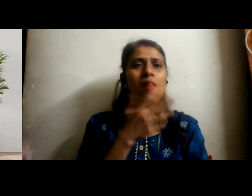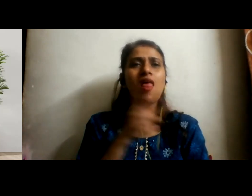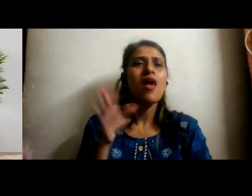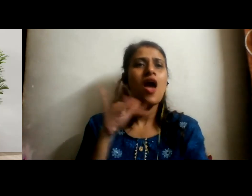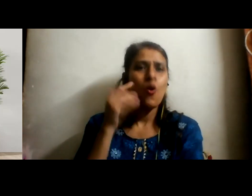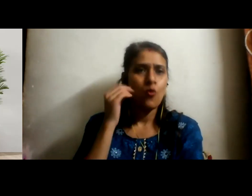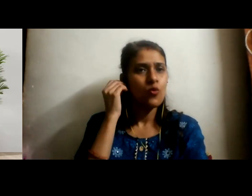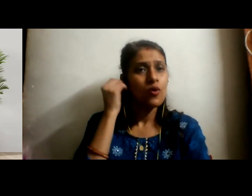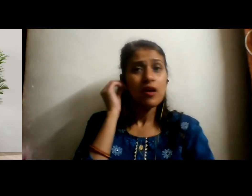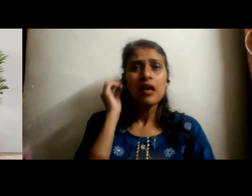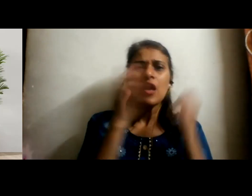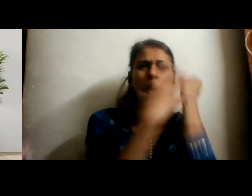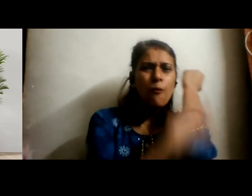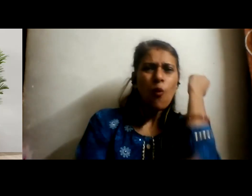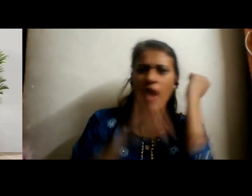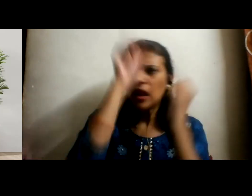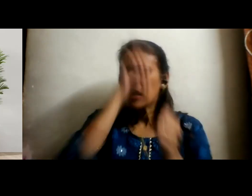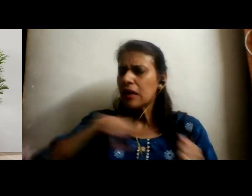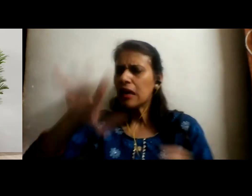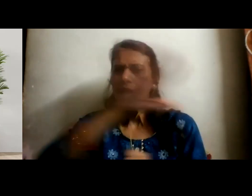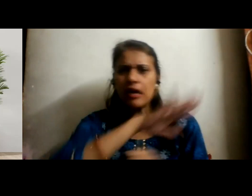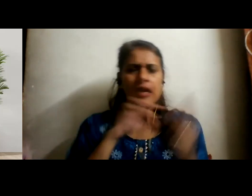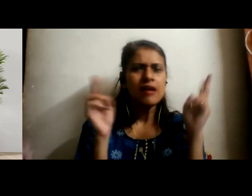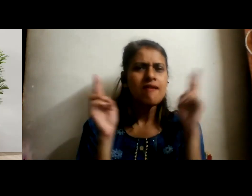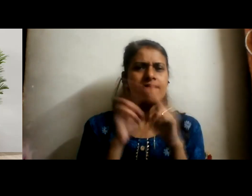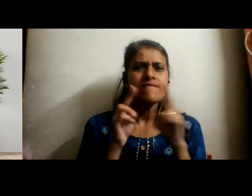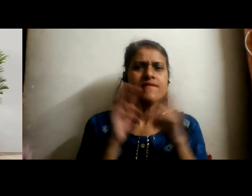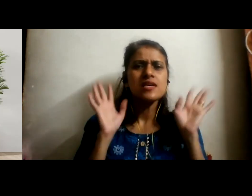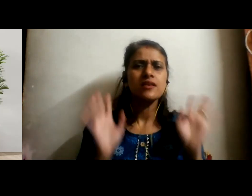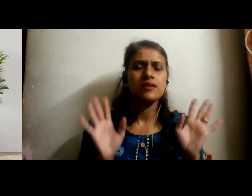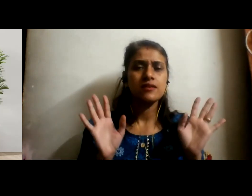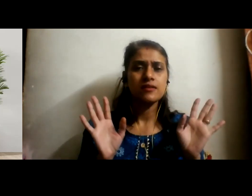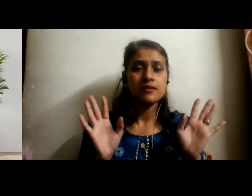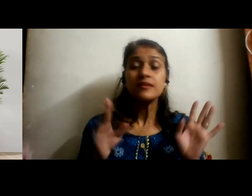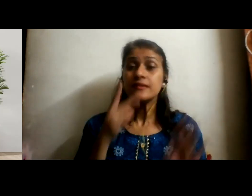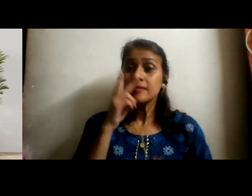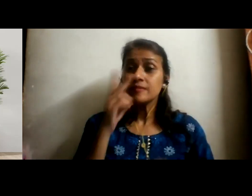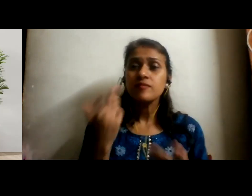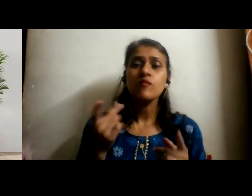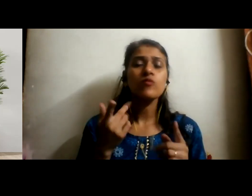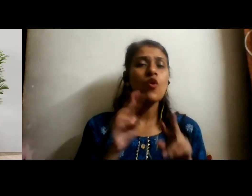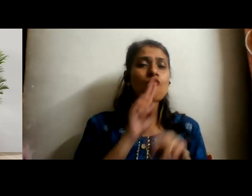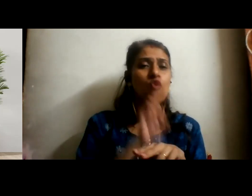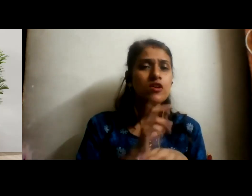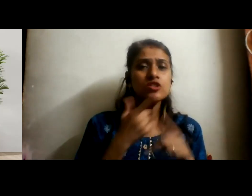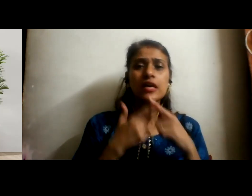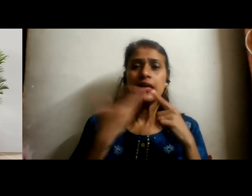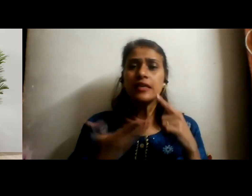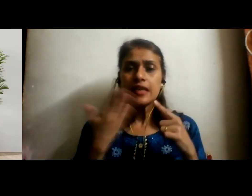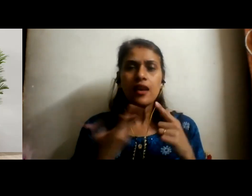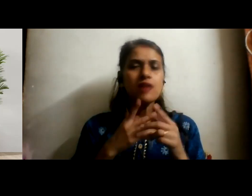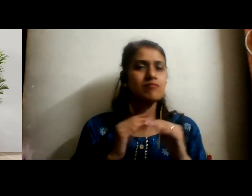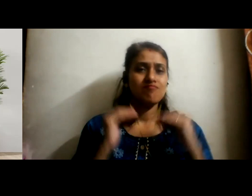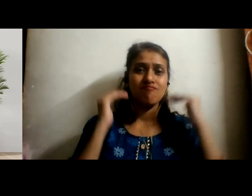है, लो इनकम लेबर फोर्स भी है, तो वही चीज है कि वोकेशनल सेंटर्स और वोकेशनल ट्रेनिंग उस लेवल की नहीं